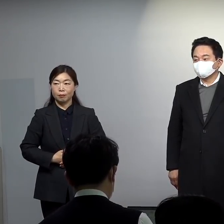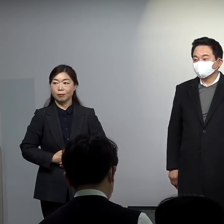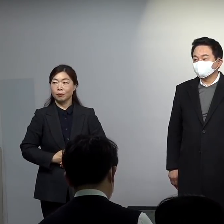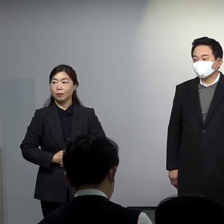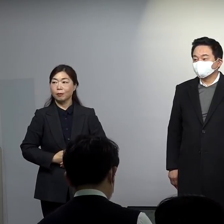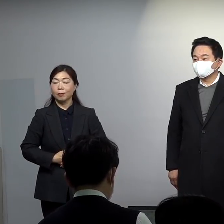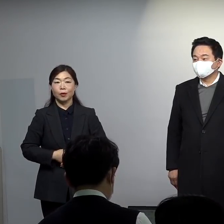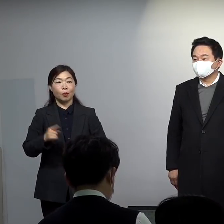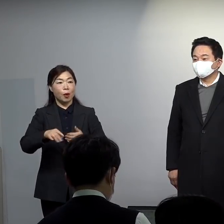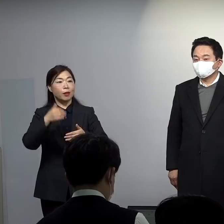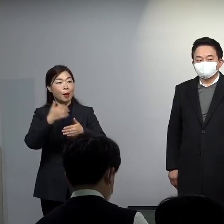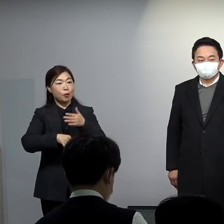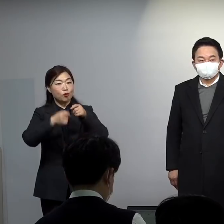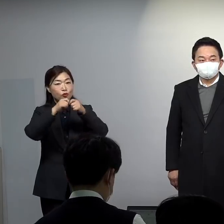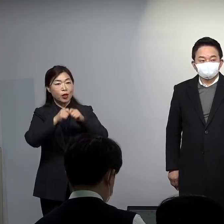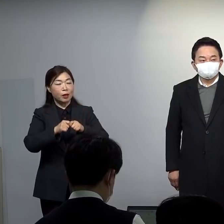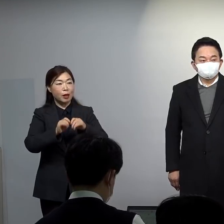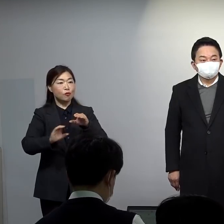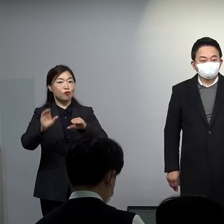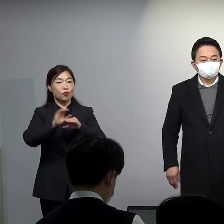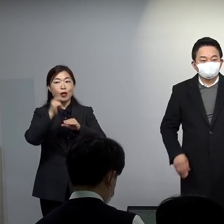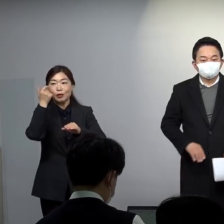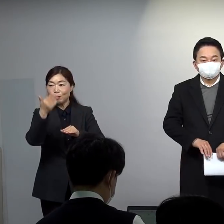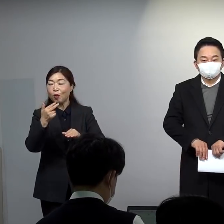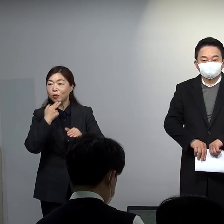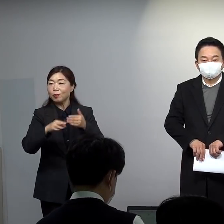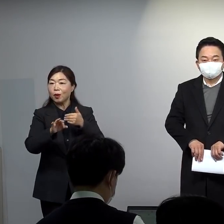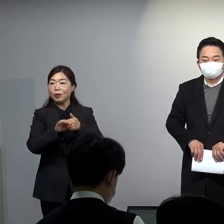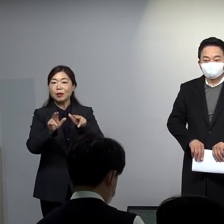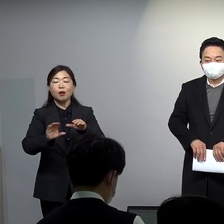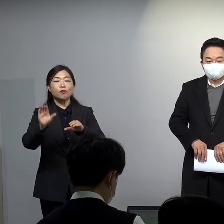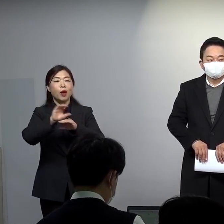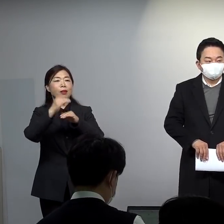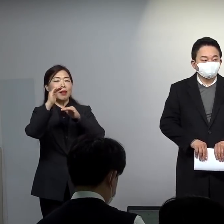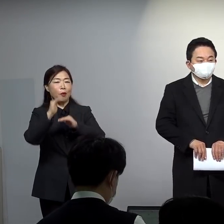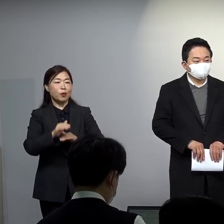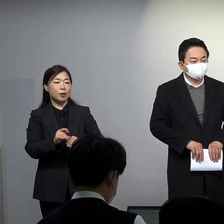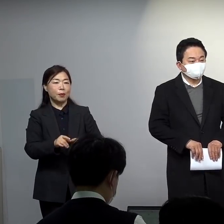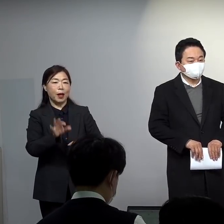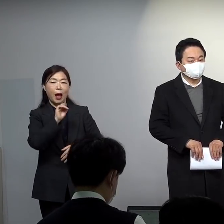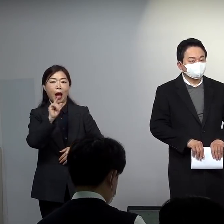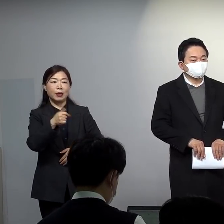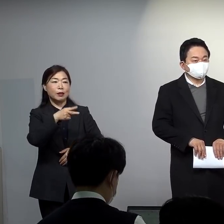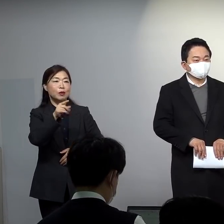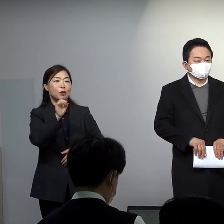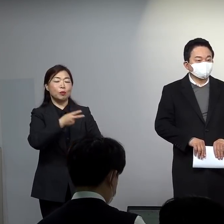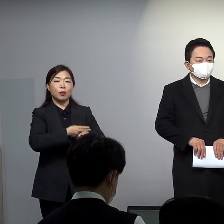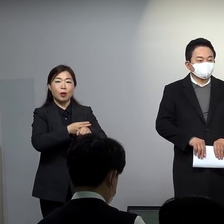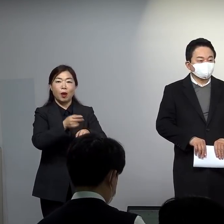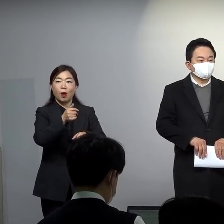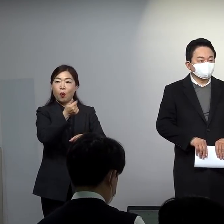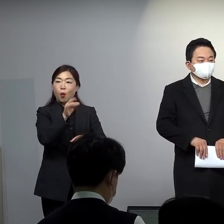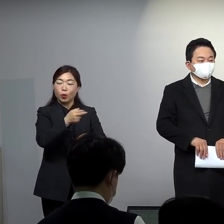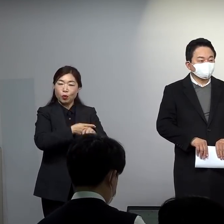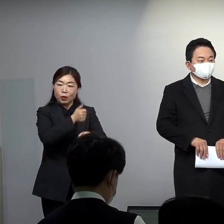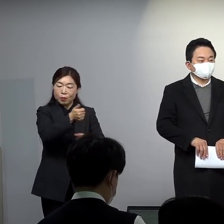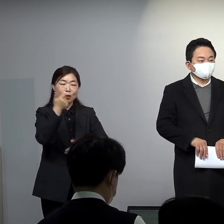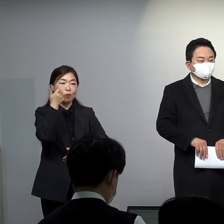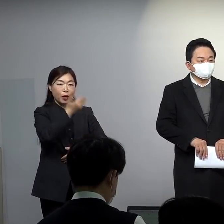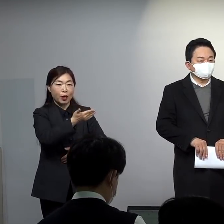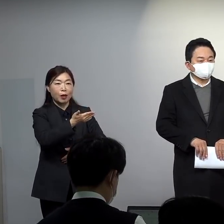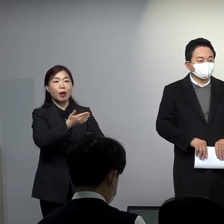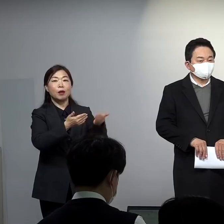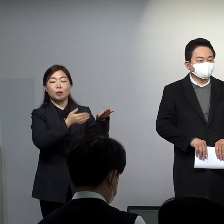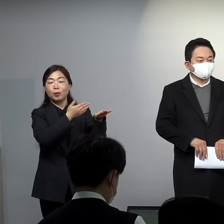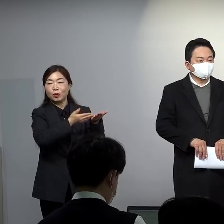그럼 나머지 구체적인 추가 질문이 없으시면은 추가적인 내용들은 여기 이제 안상훈 교수님, 홍석태 교수님은 전문가